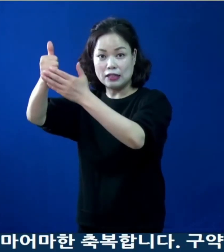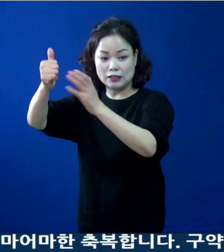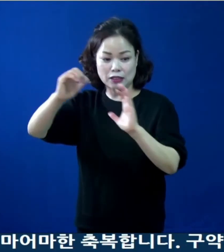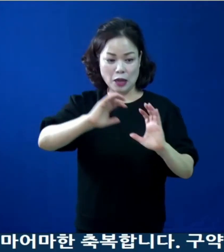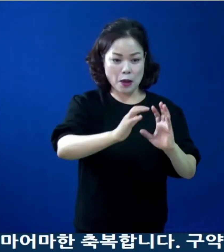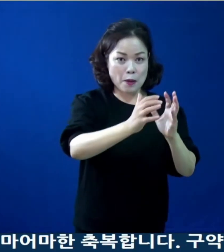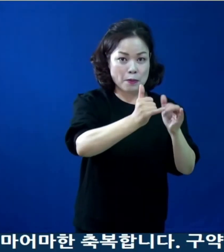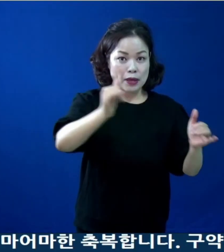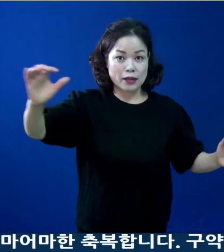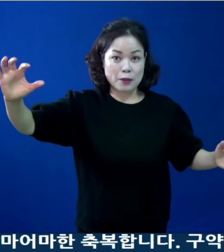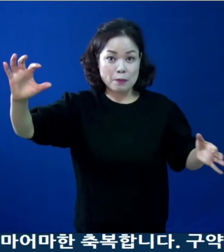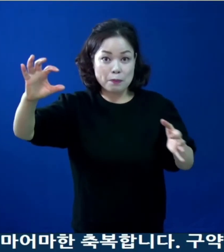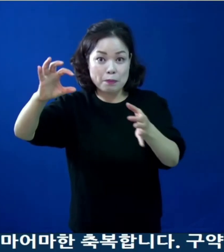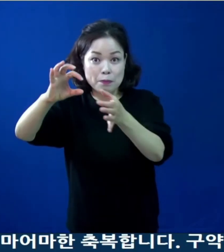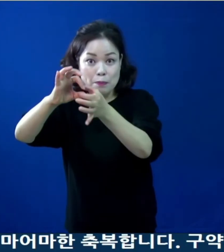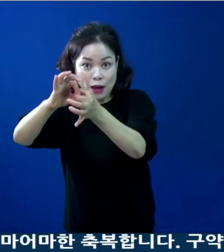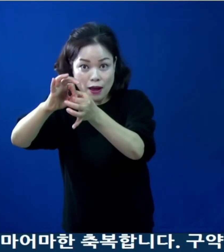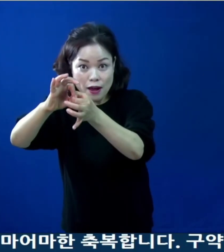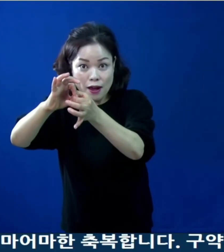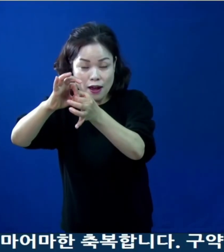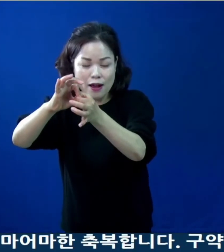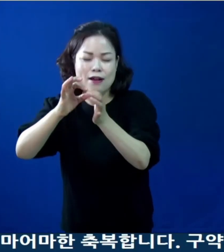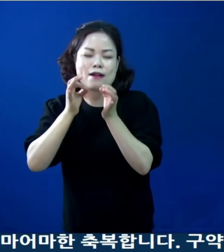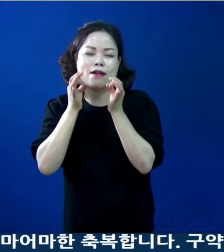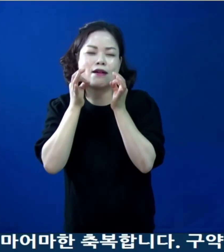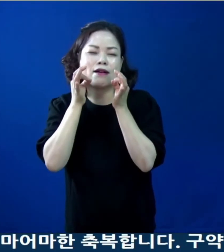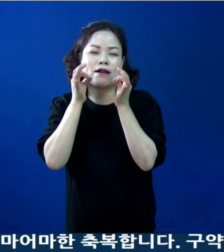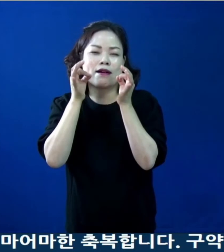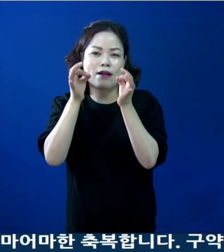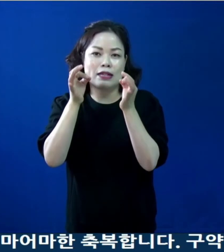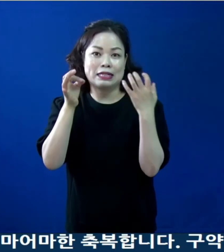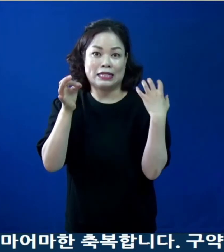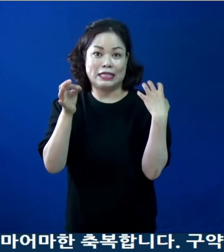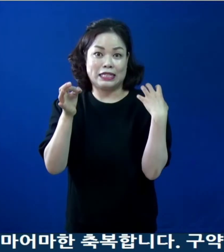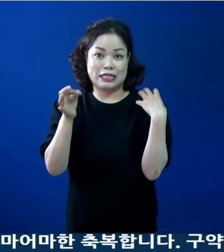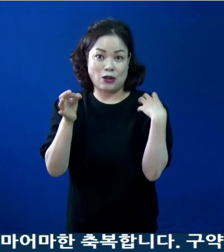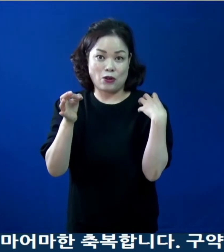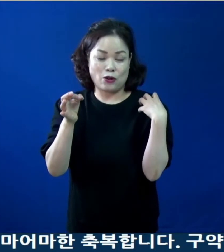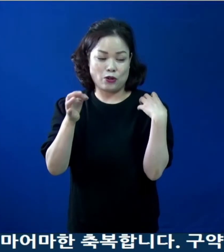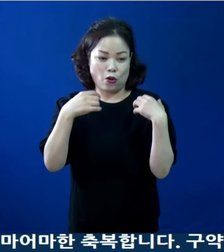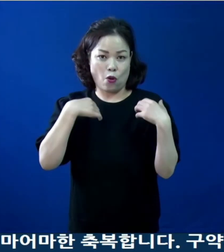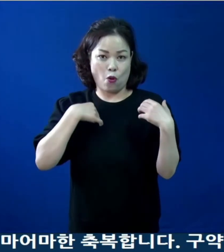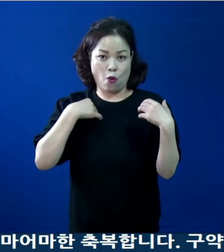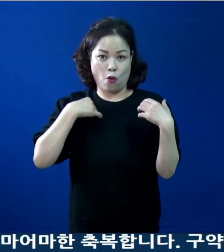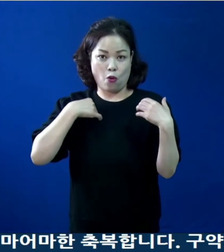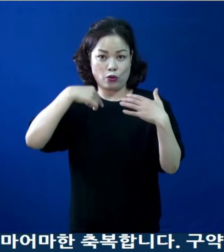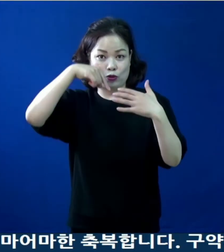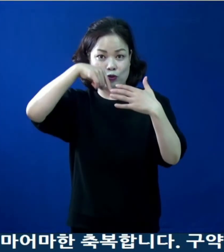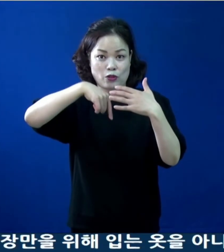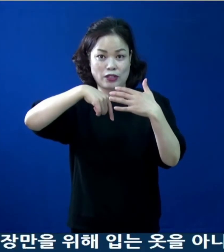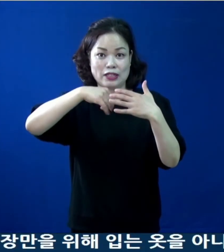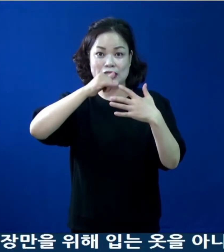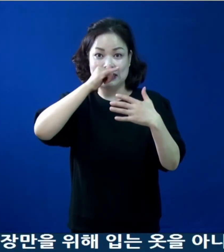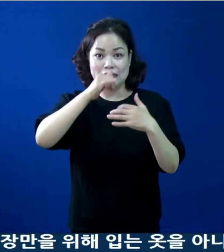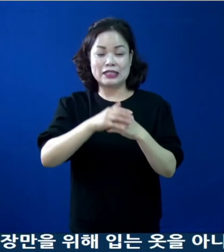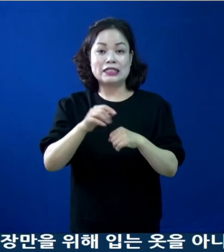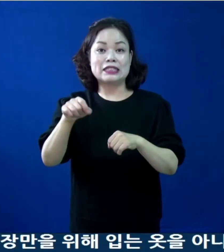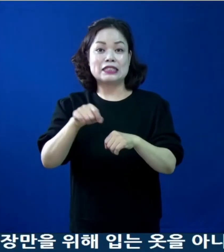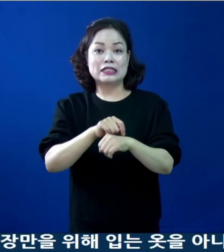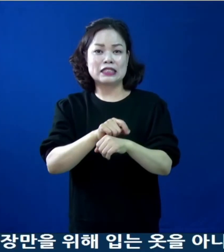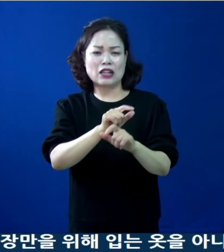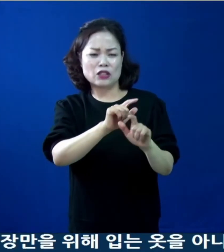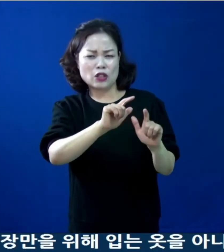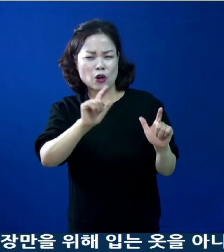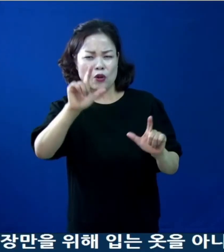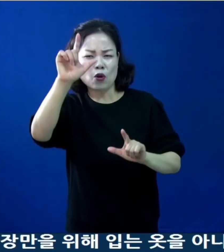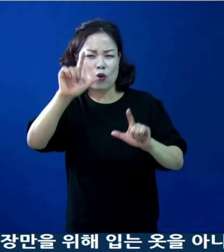백성을 결속시키려는 그런 노력, 그런 역할이 옷 속에 담겨 있다 말씀드렸습니다. 특별히 여러 상징